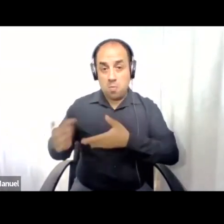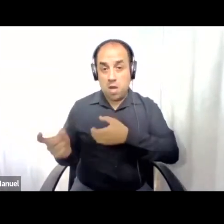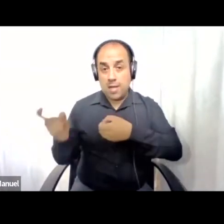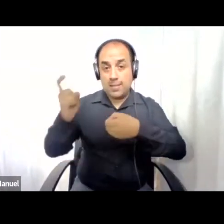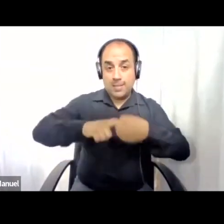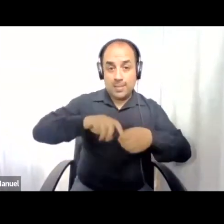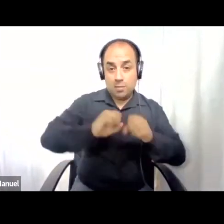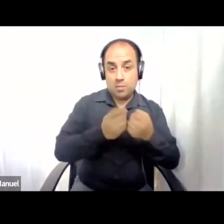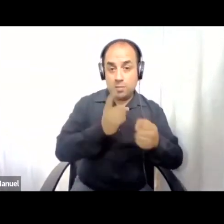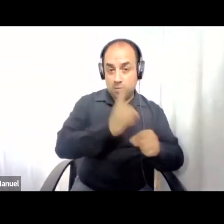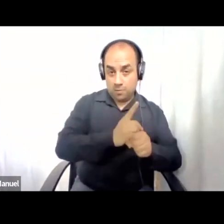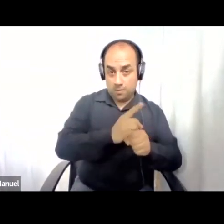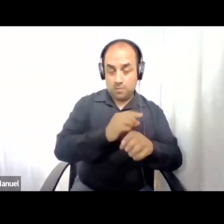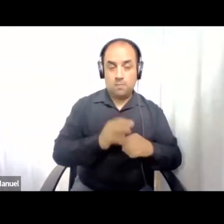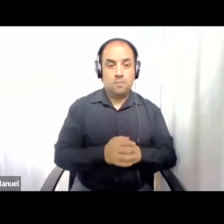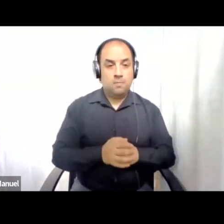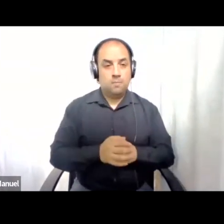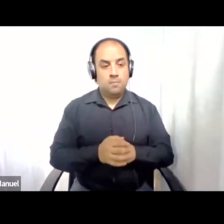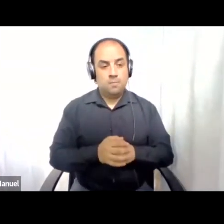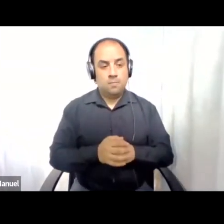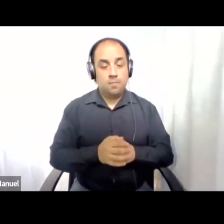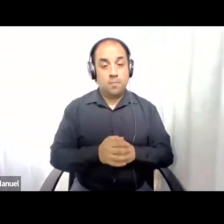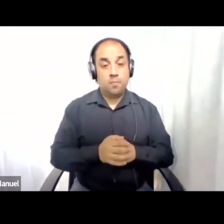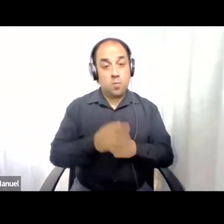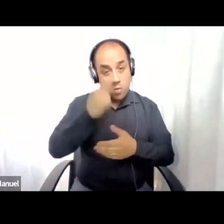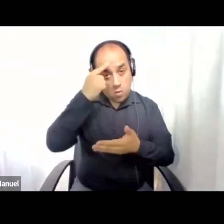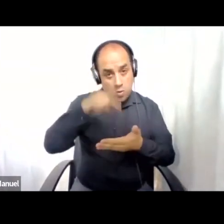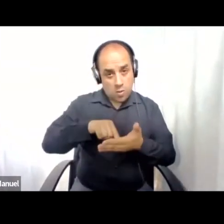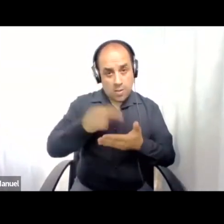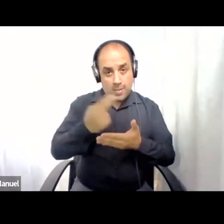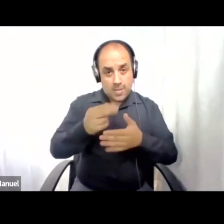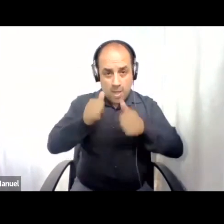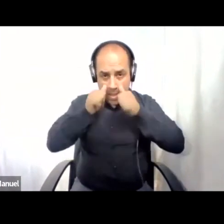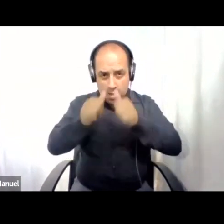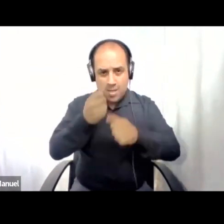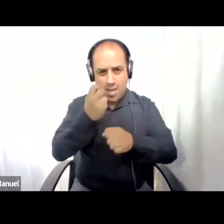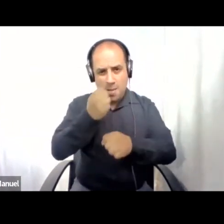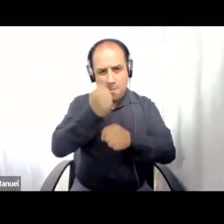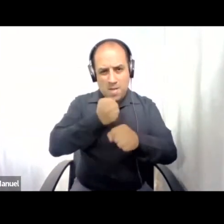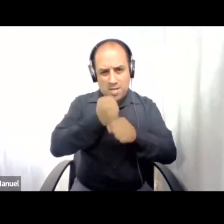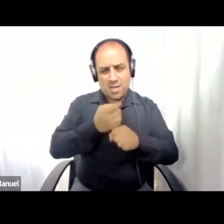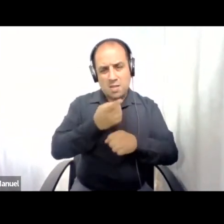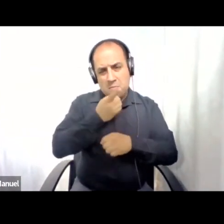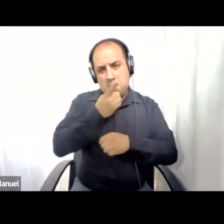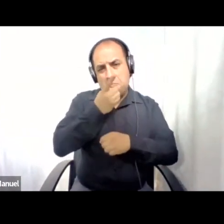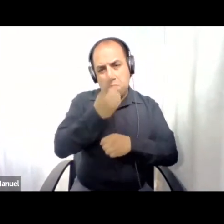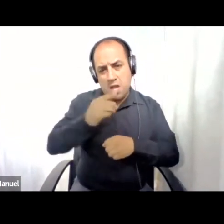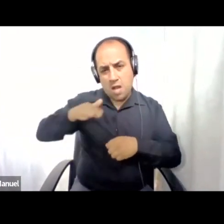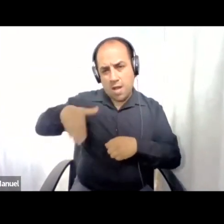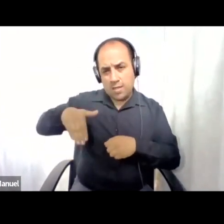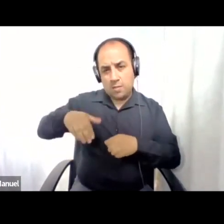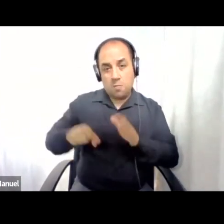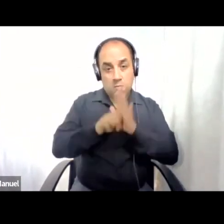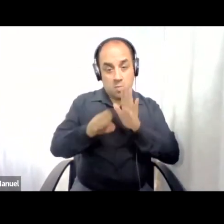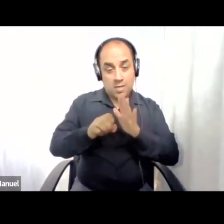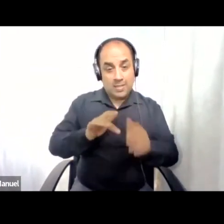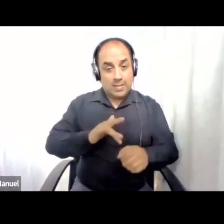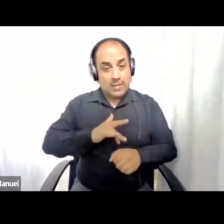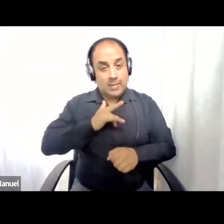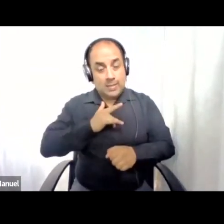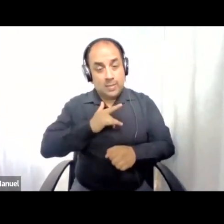sociedad. Y creo que tenemos que prestar atención a este tipo de prácticas que señalo, por ejemplo, la sensibilización